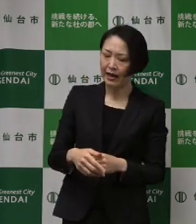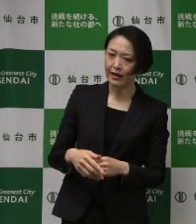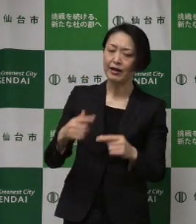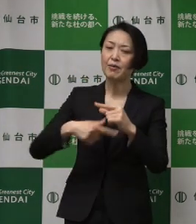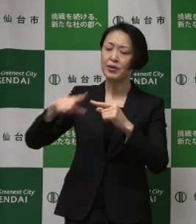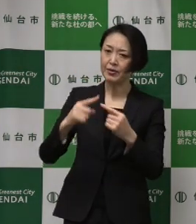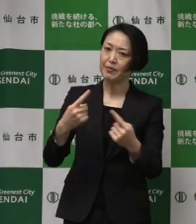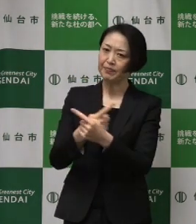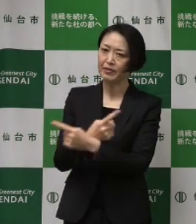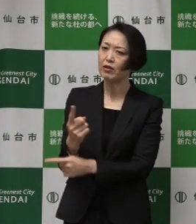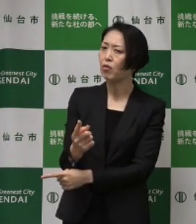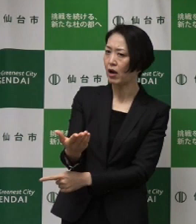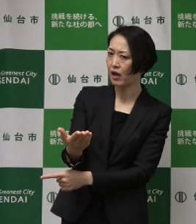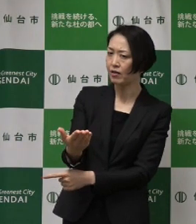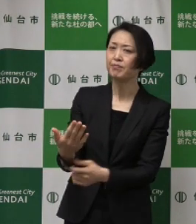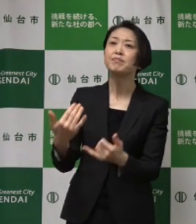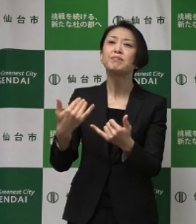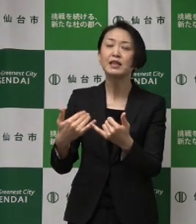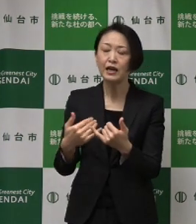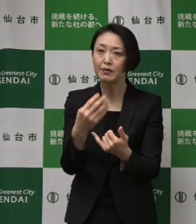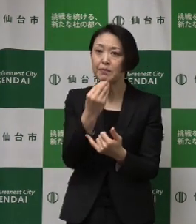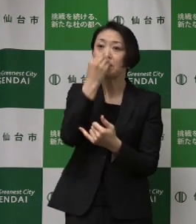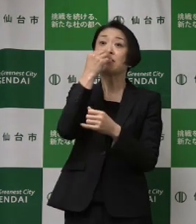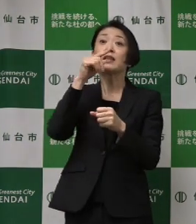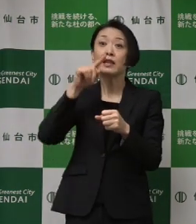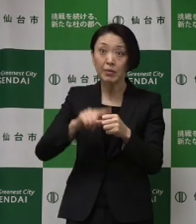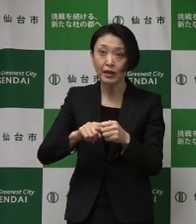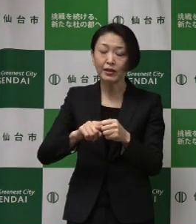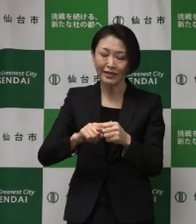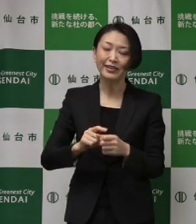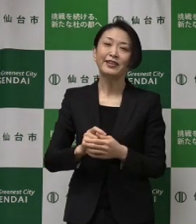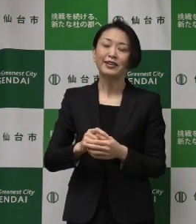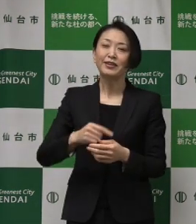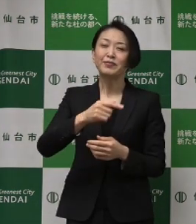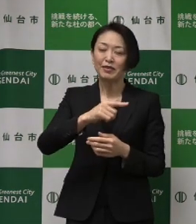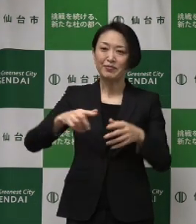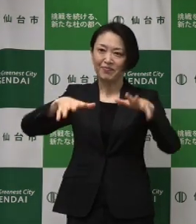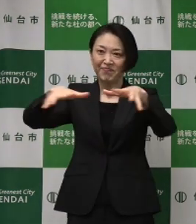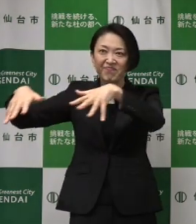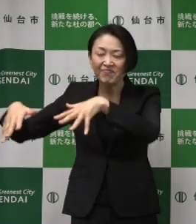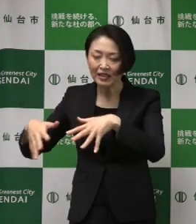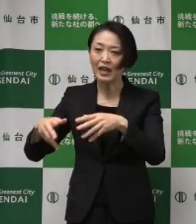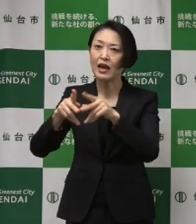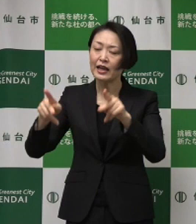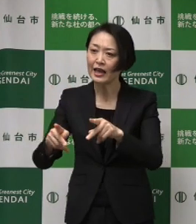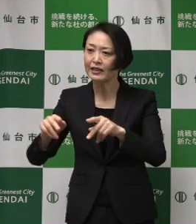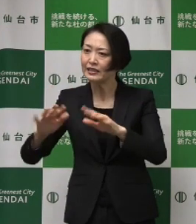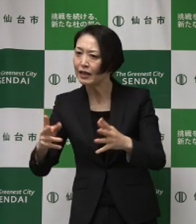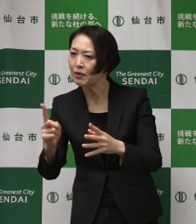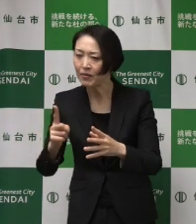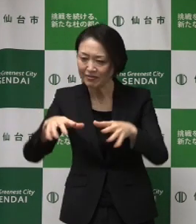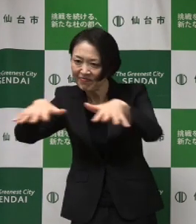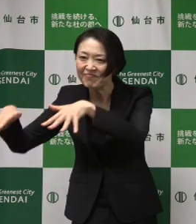していくべきではないだろうかという気づき、これらを集めたいというふうな気持ちもございます。そういう